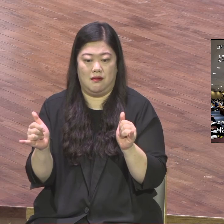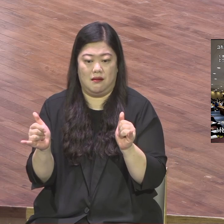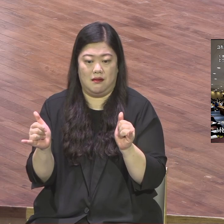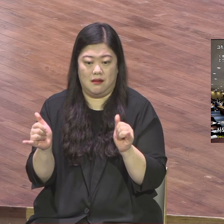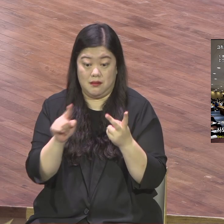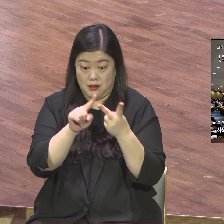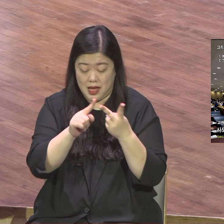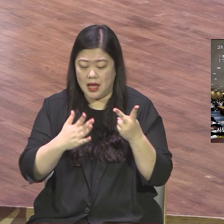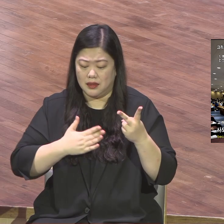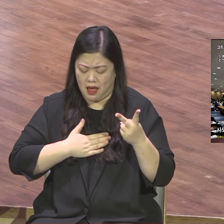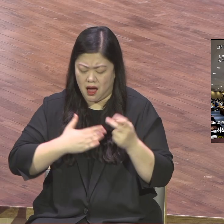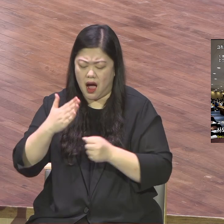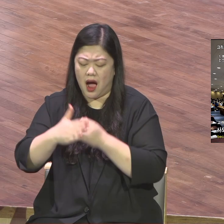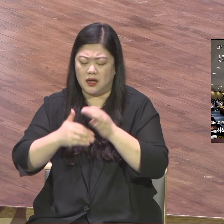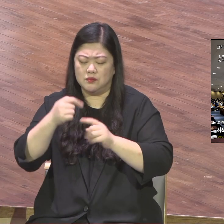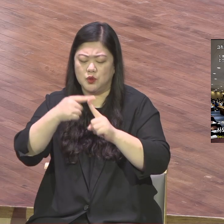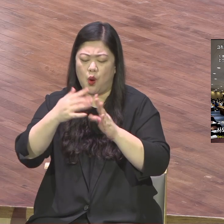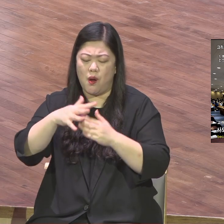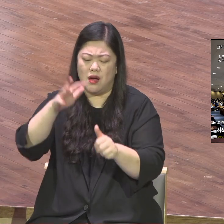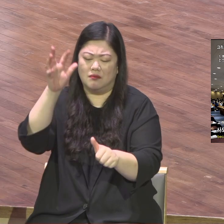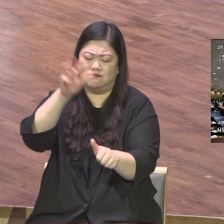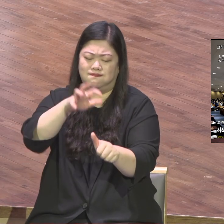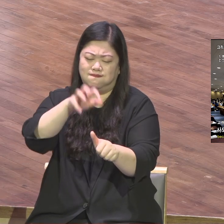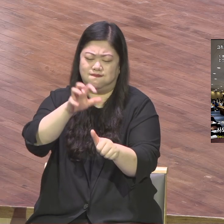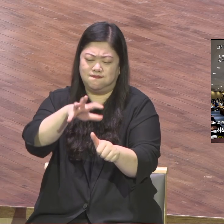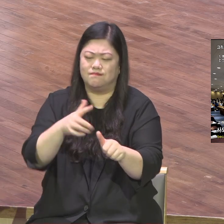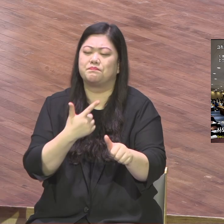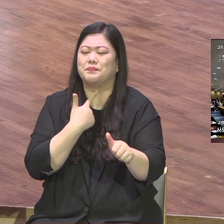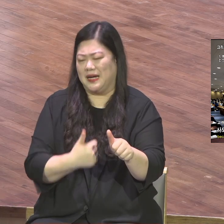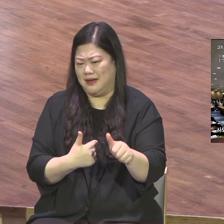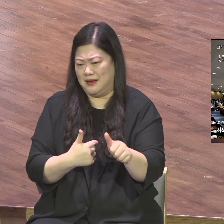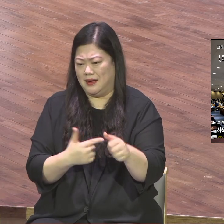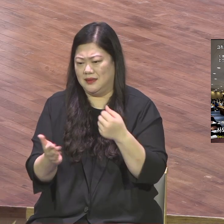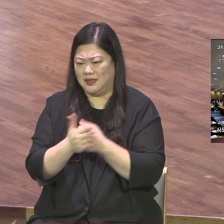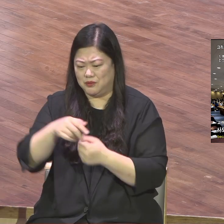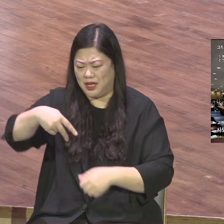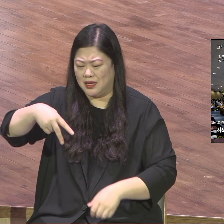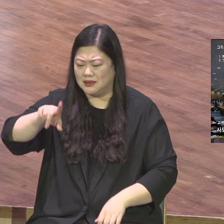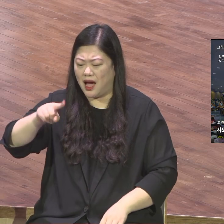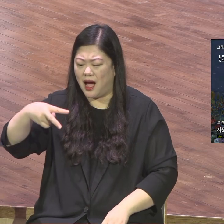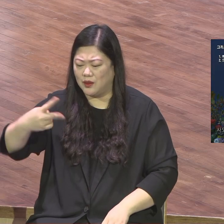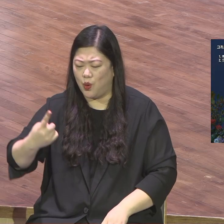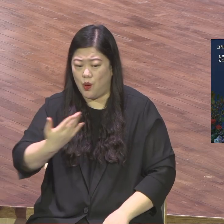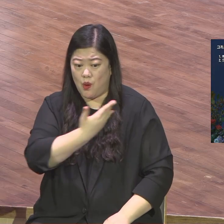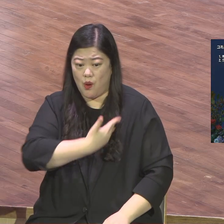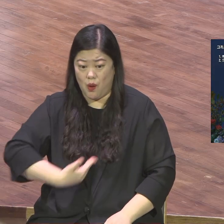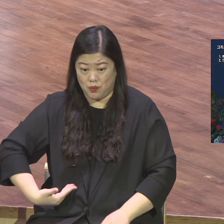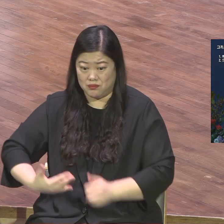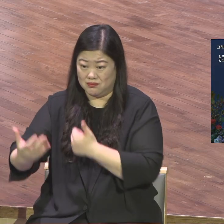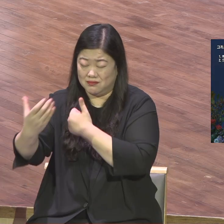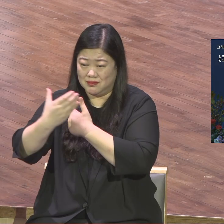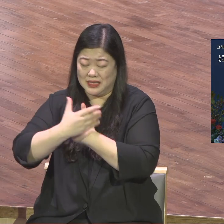교회를 박해하였으므로 사도라 칭함 받기를 감당하지 못할 자라.